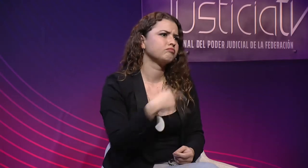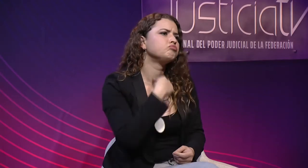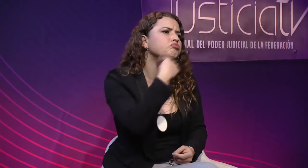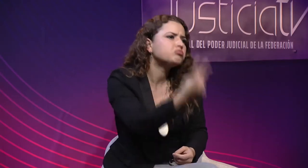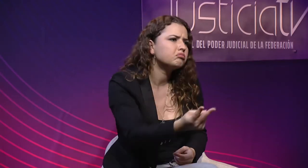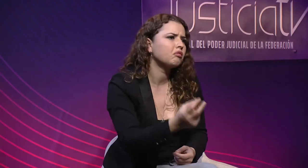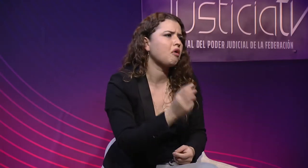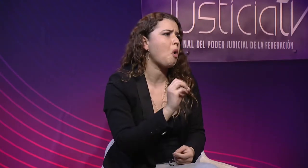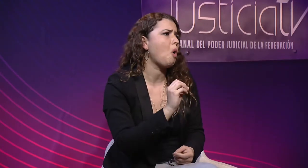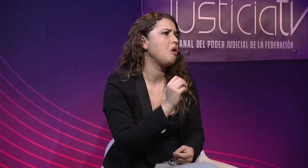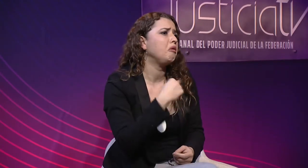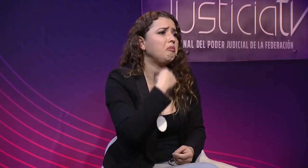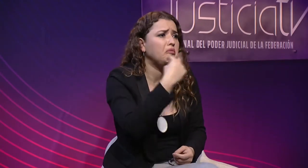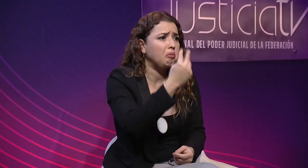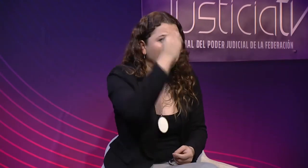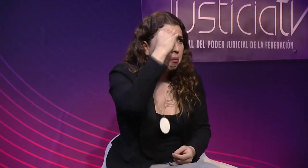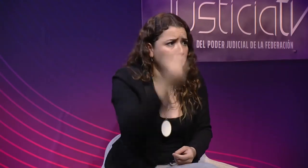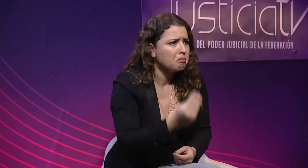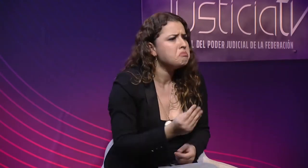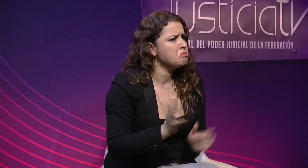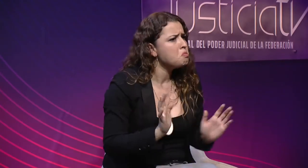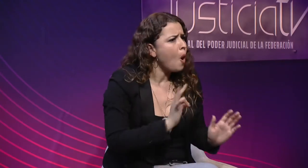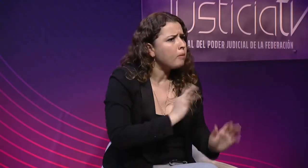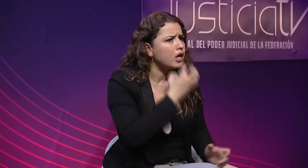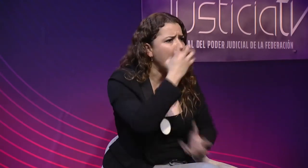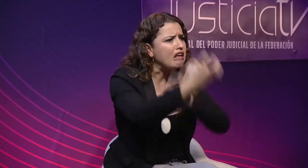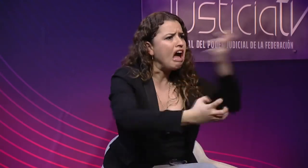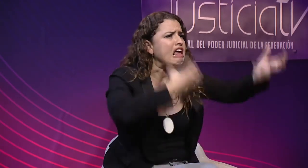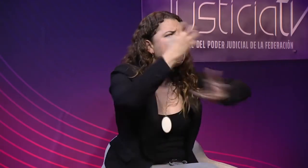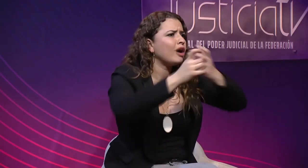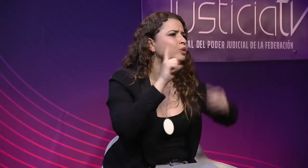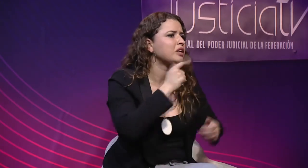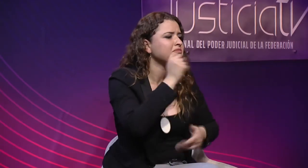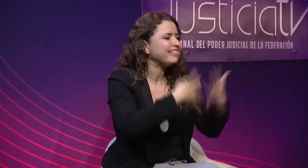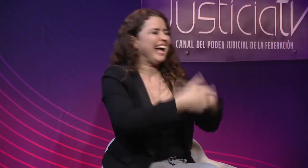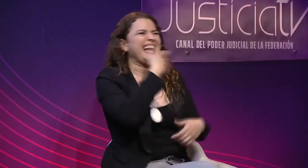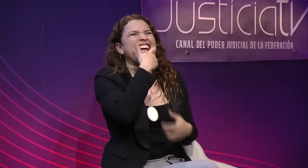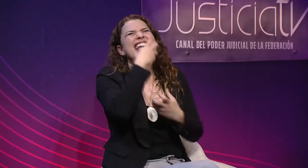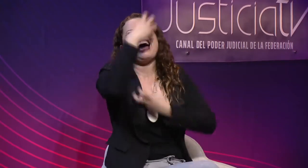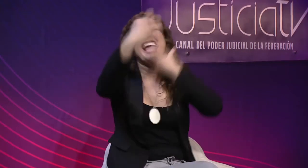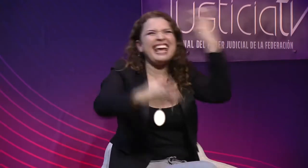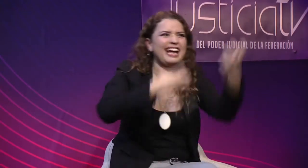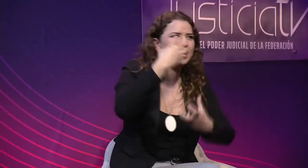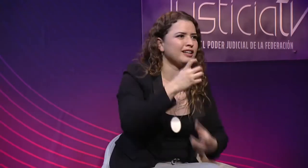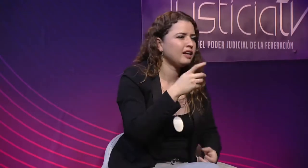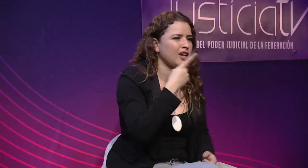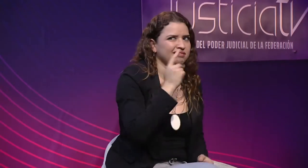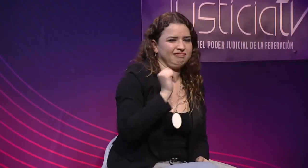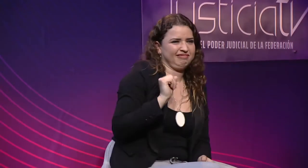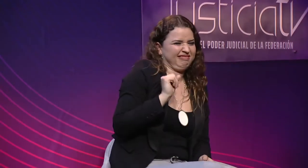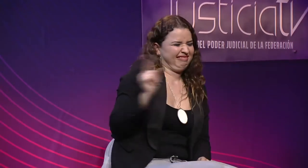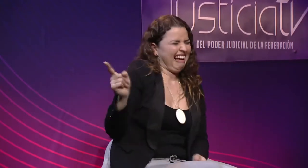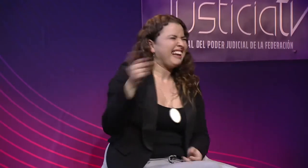se muestra el desconocimiento de quiénes son, ¿no? Yo no soy sordomuda, yo puedo hablar. Incluso cuando estás en una conversación de